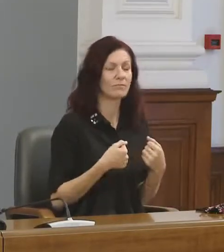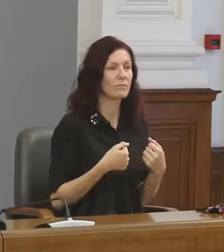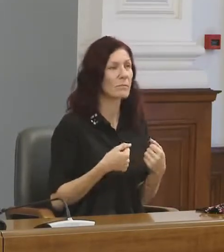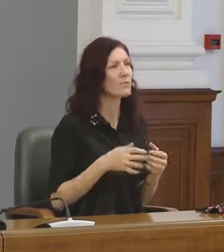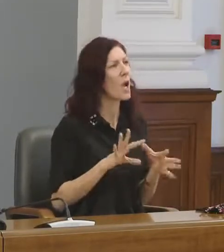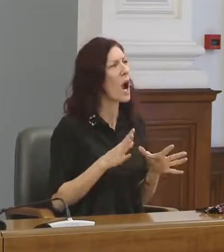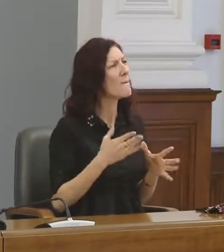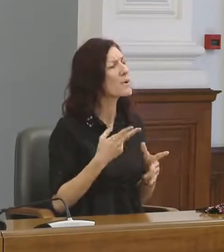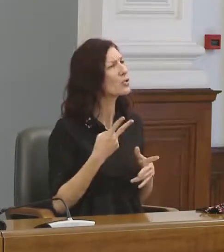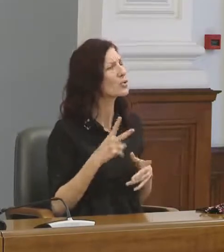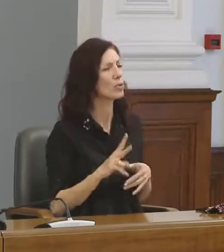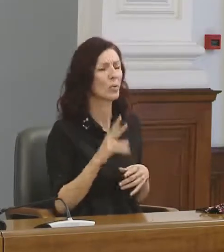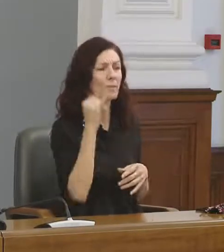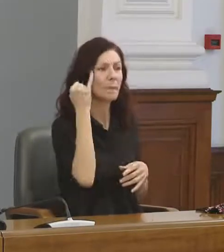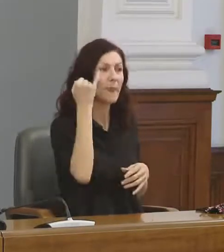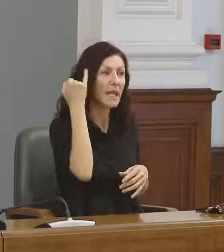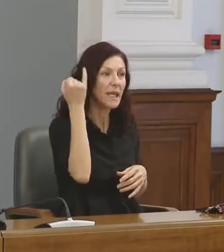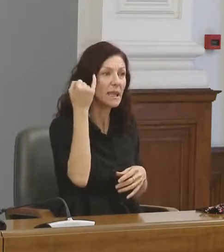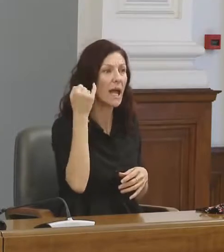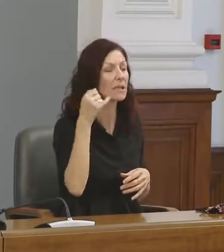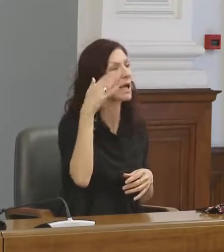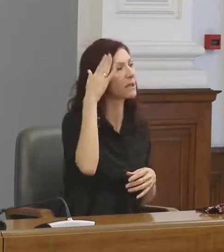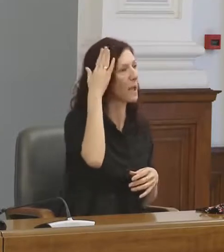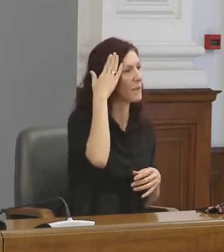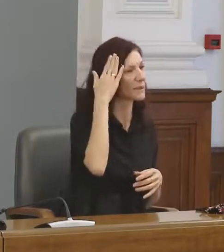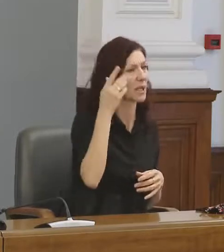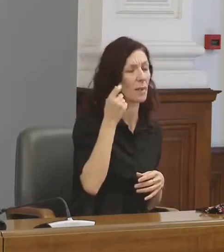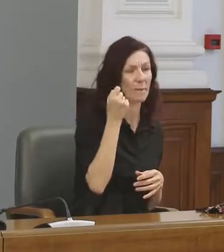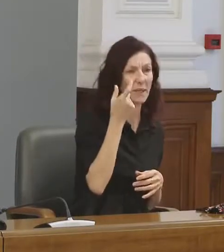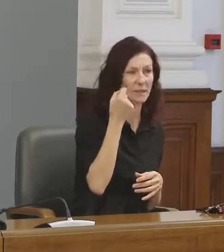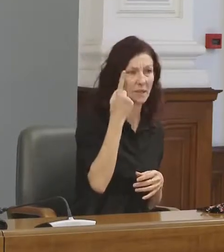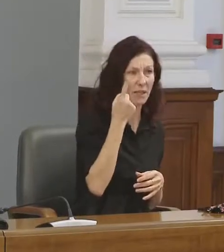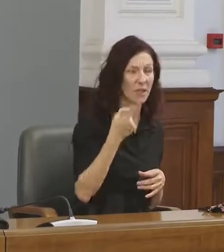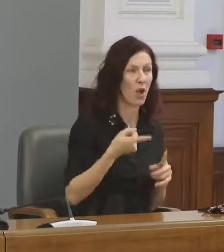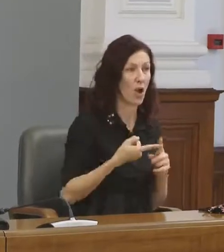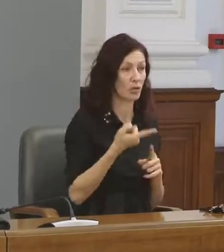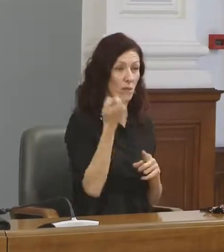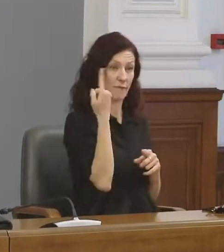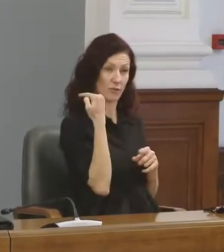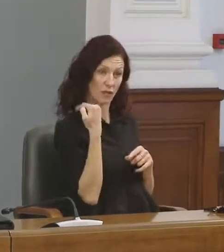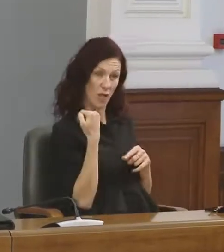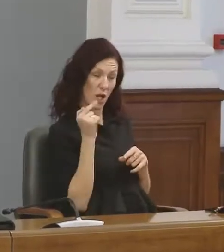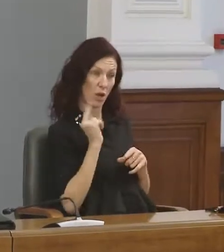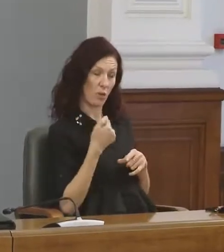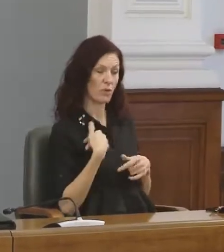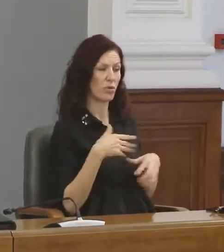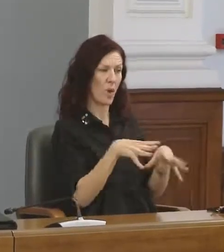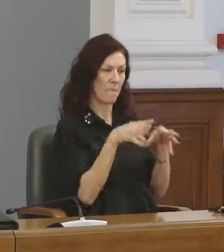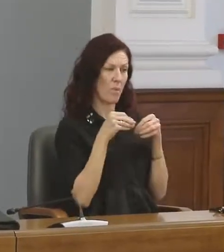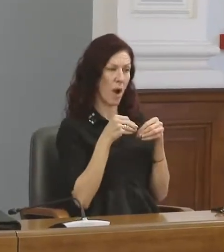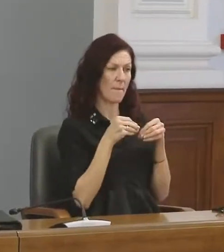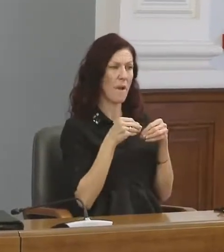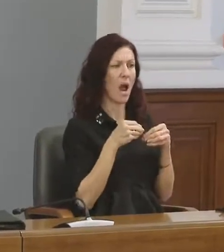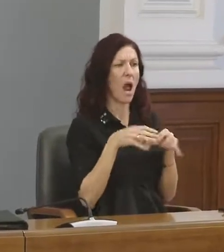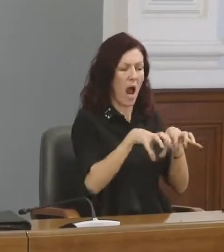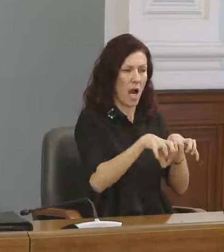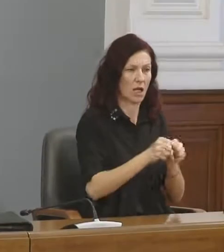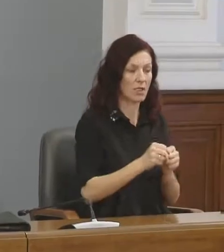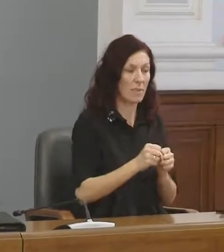Между другото, идеята на министър-председателя от вчера, и което ние поехме ангажимент да